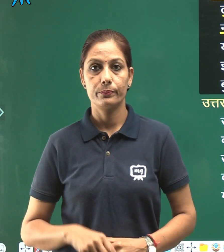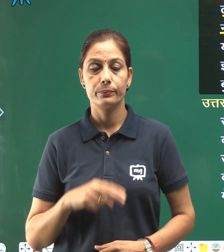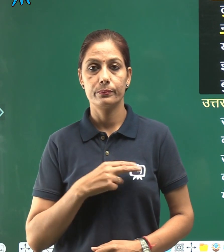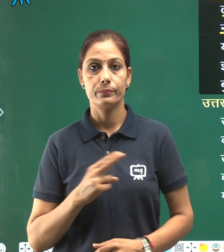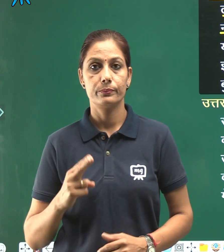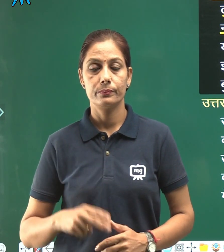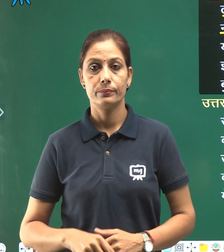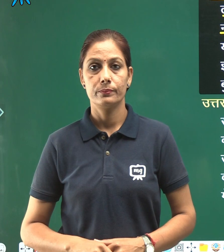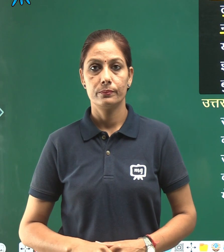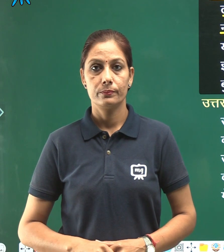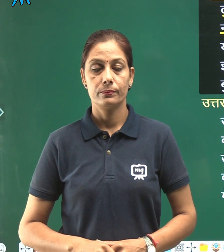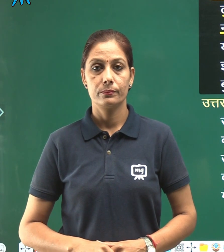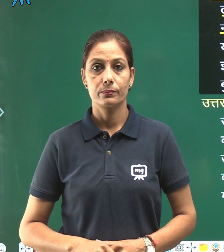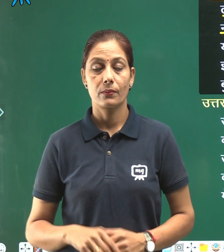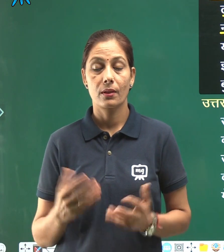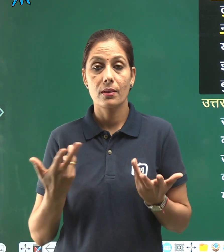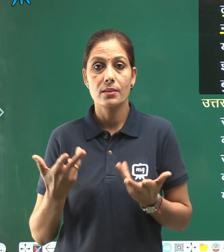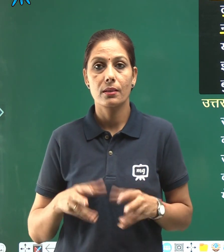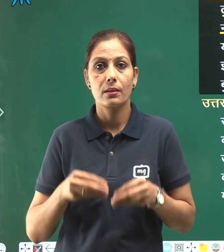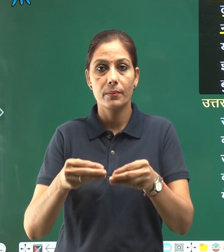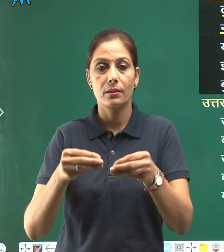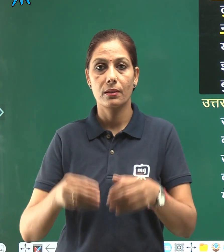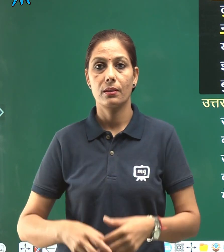नाम किस आधार पर दिया?